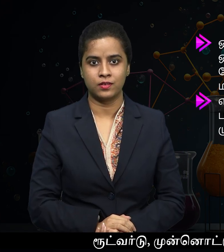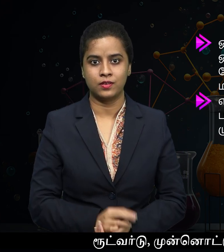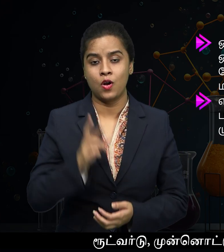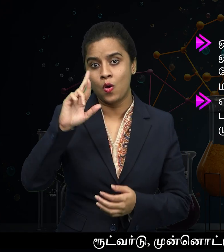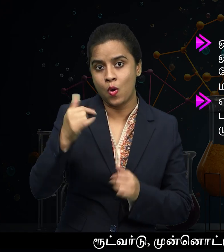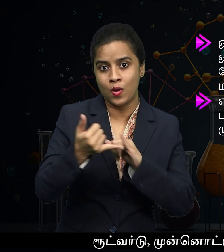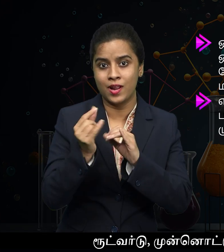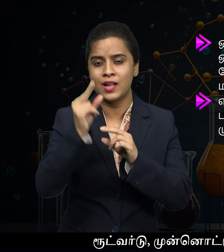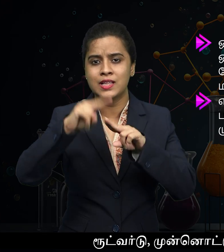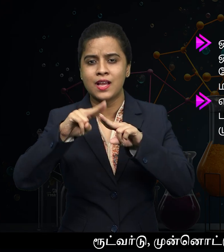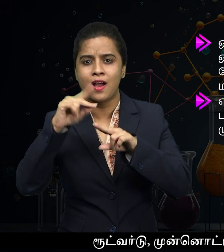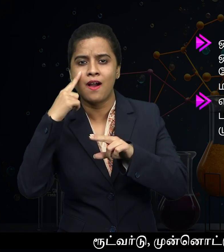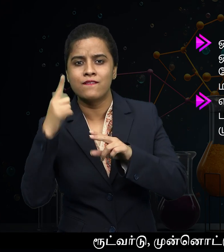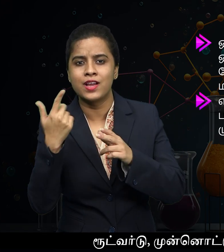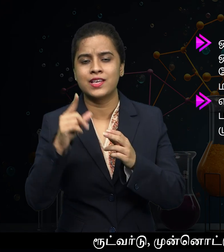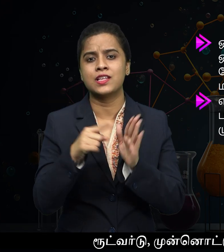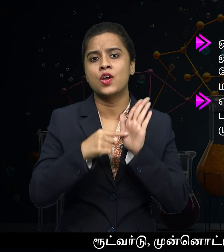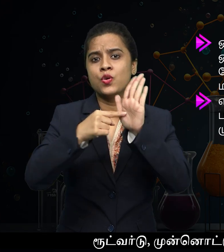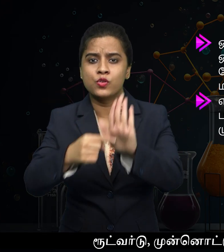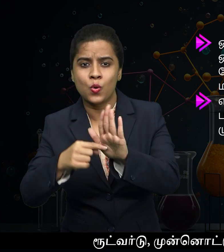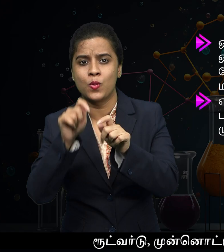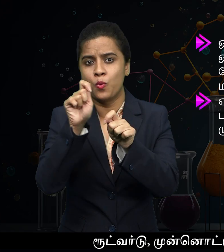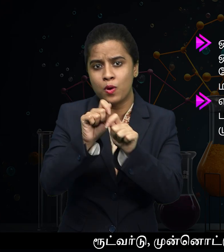மற்றும் பின்னொட்டு.